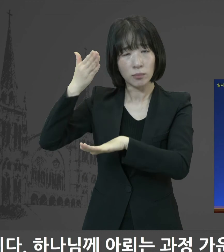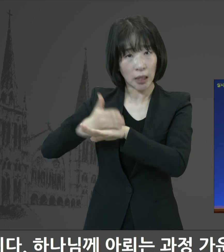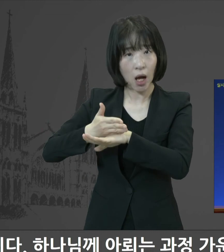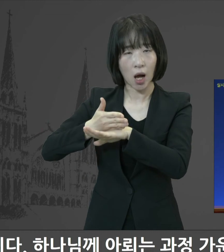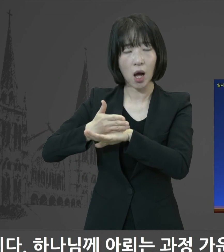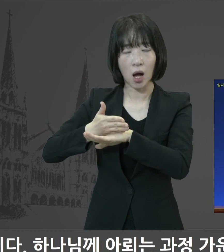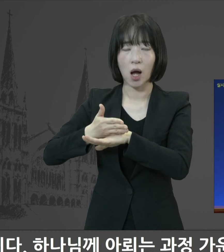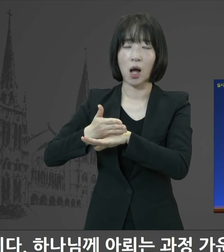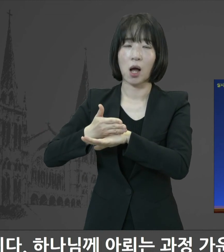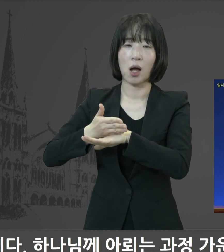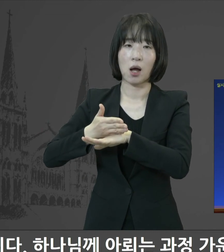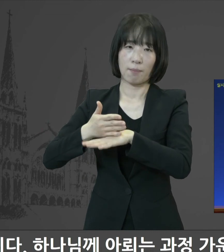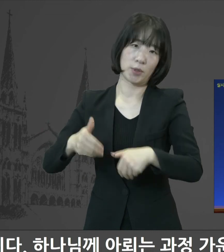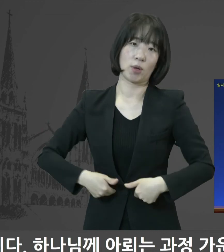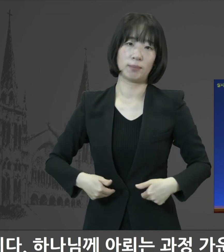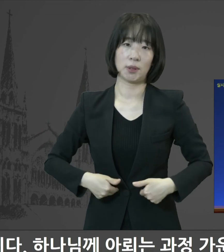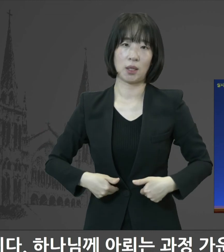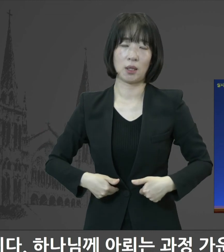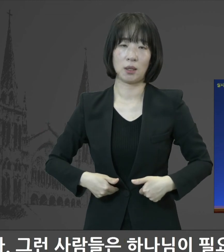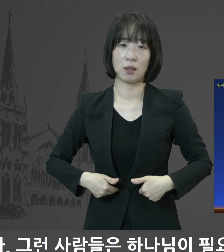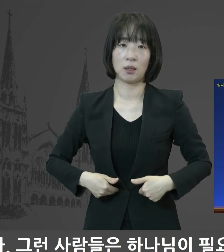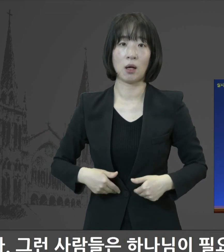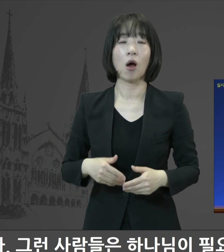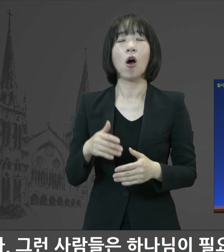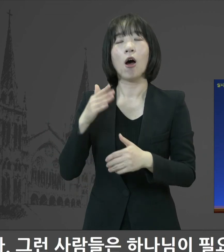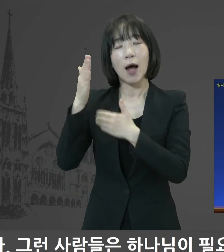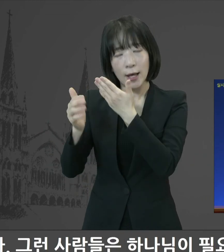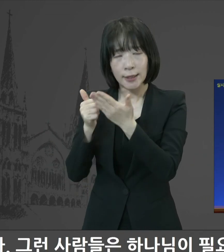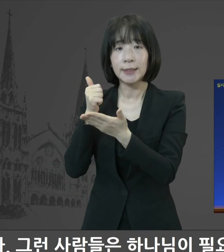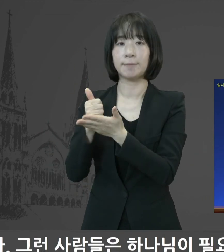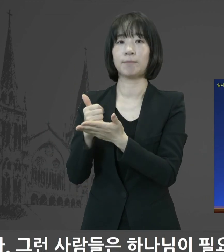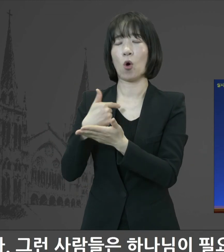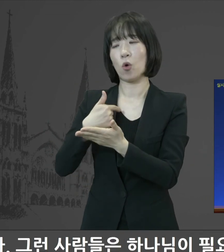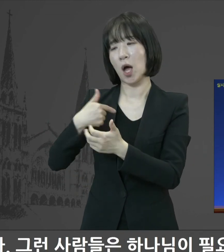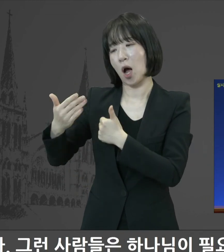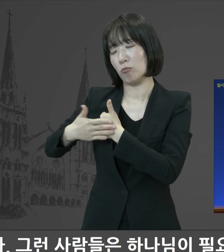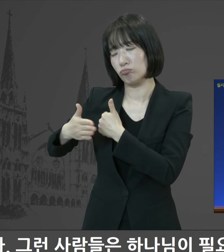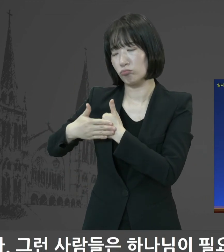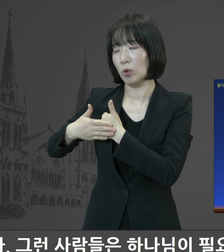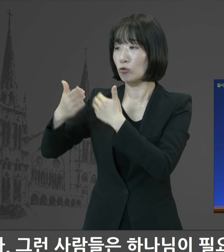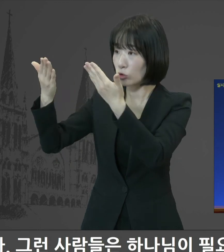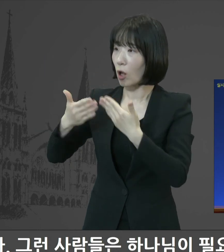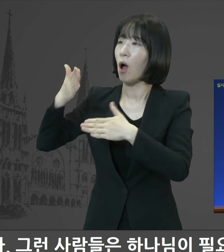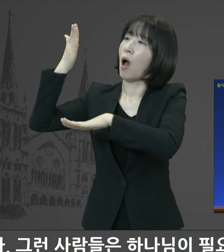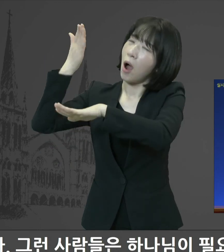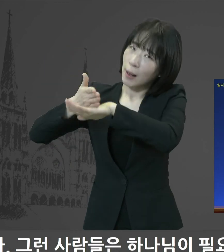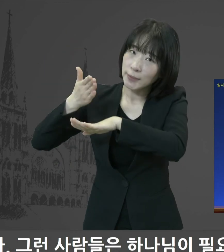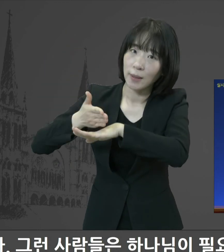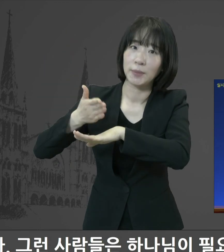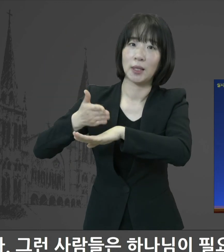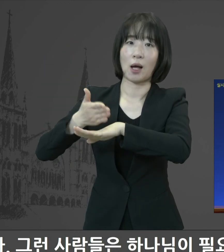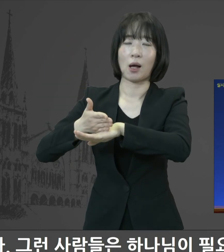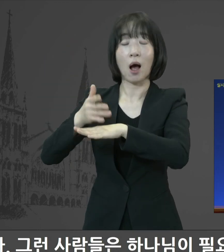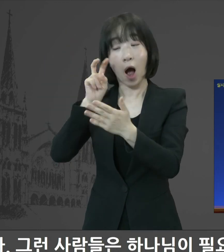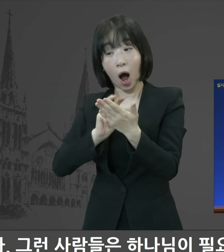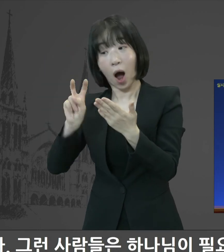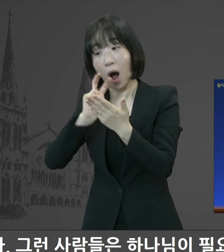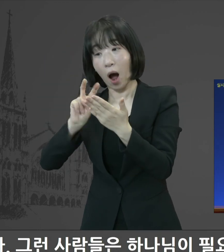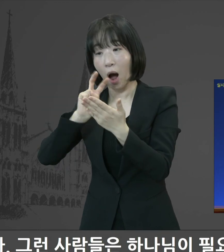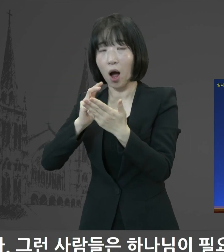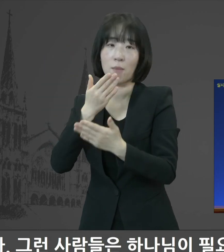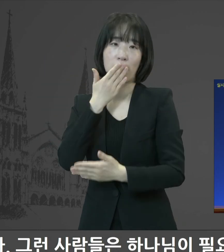감사입니다. 그리고 하나님 정말 살아계시군요, 찬양의 고백을